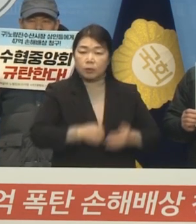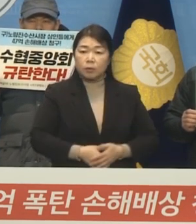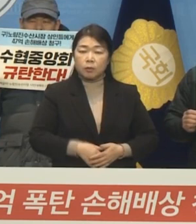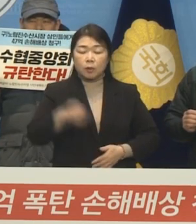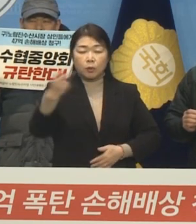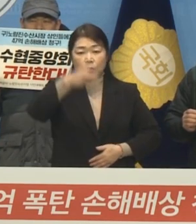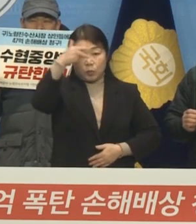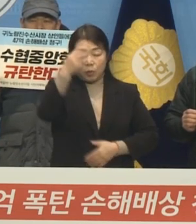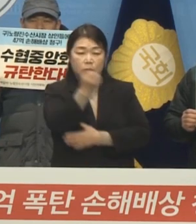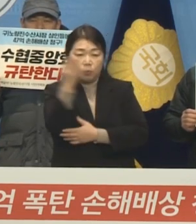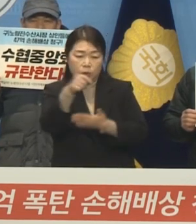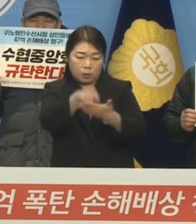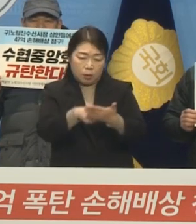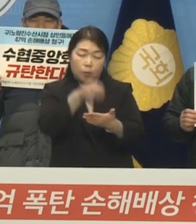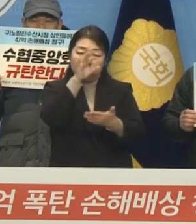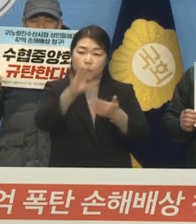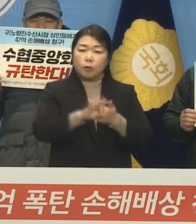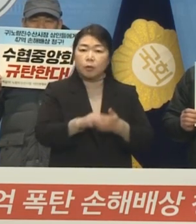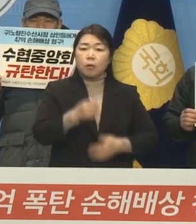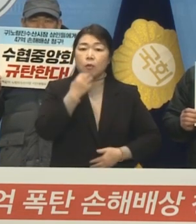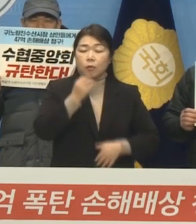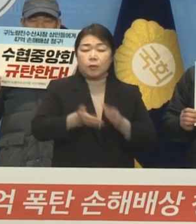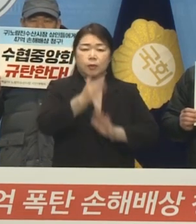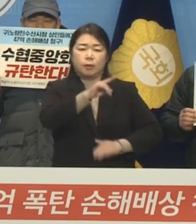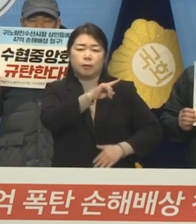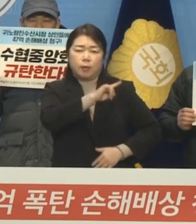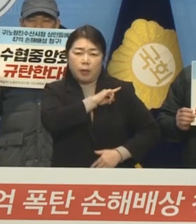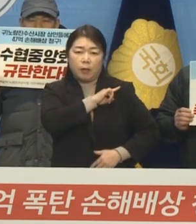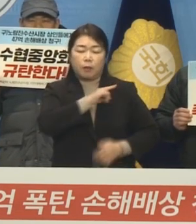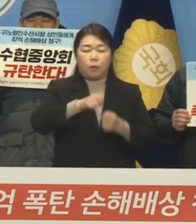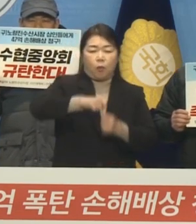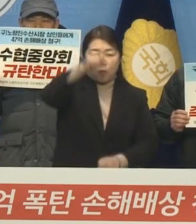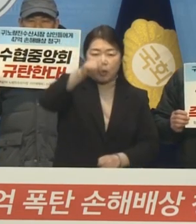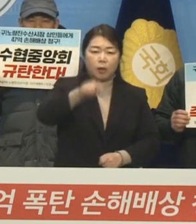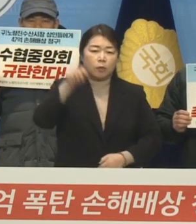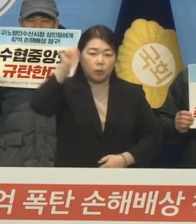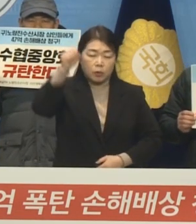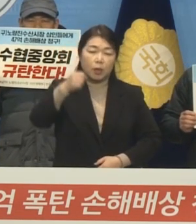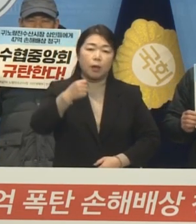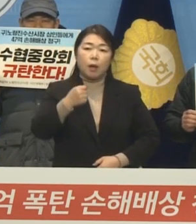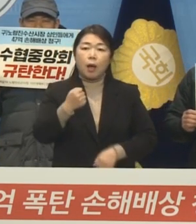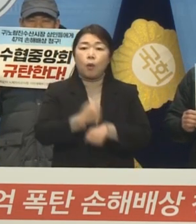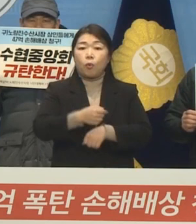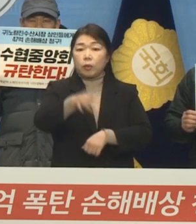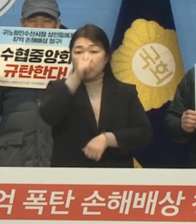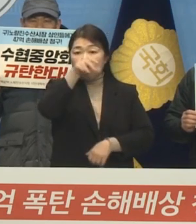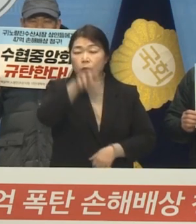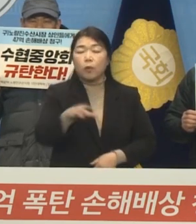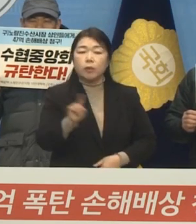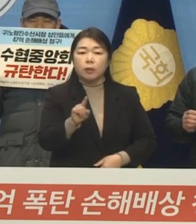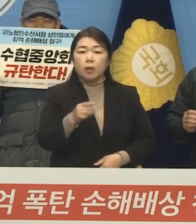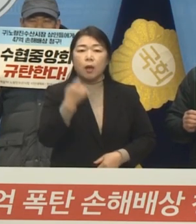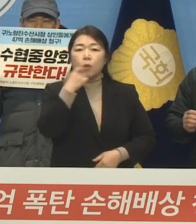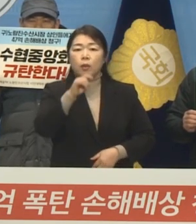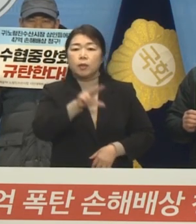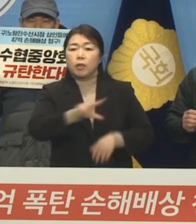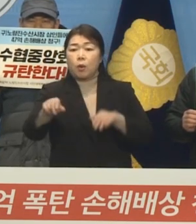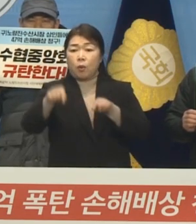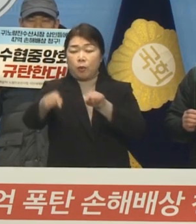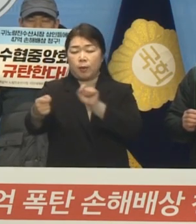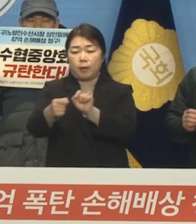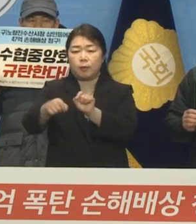조선일보 기사에 의하면 서울시에 가장 장기적으로 농성하고 있는 곳이 바로 노량진역에 있는